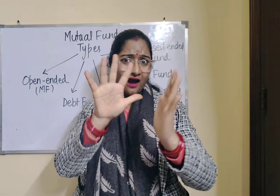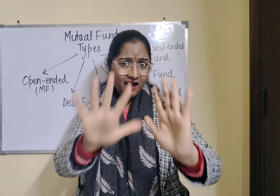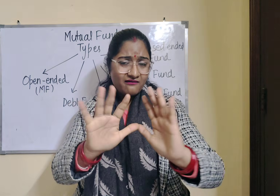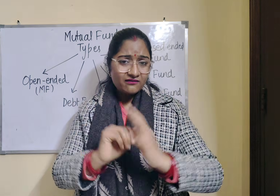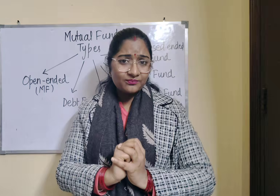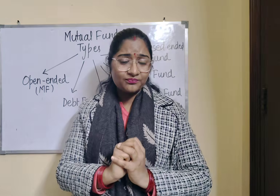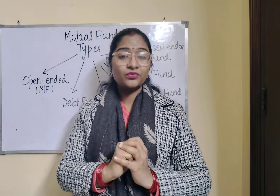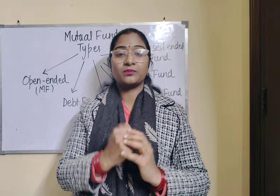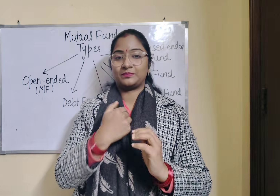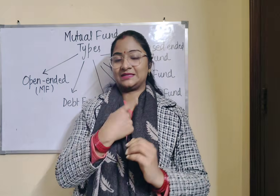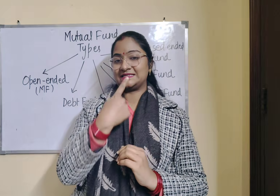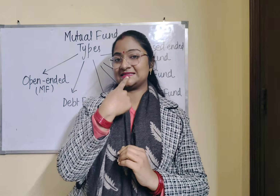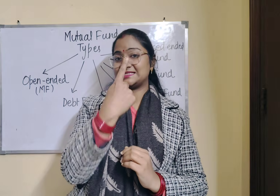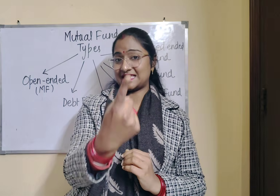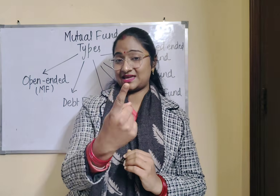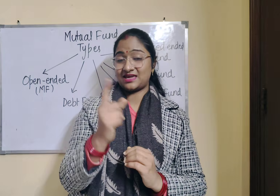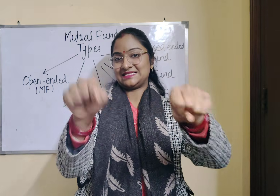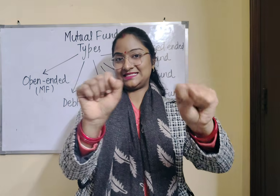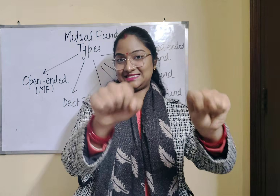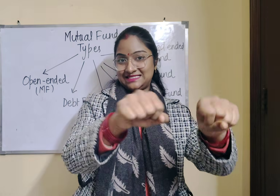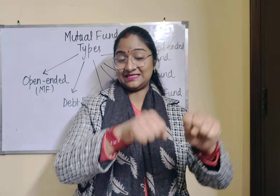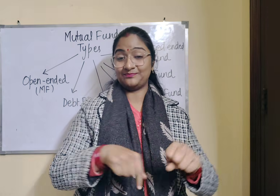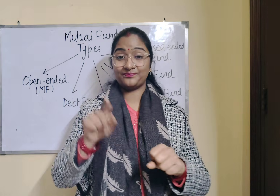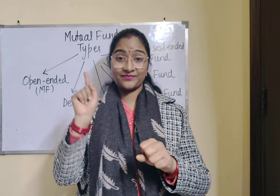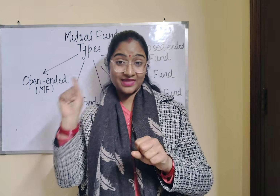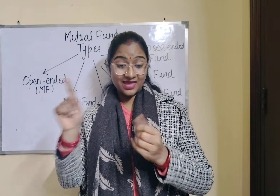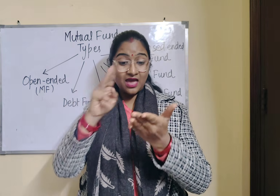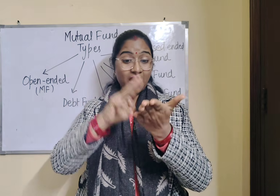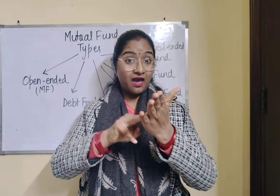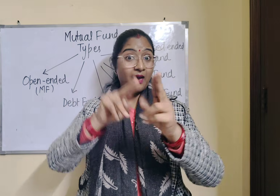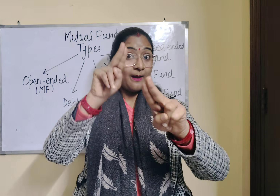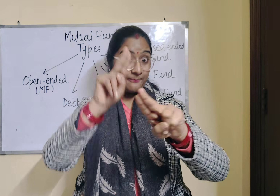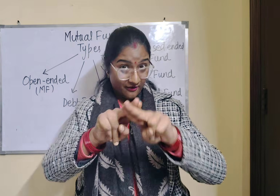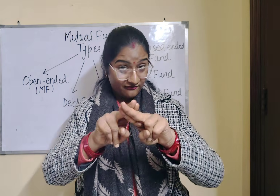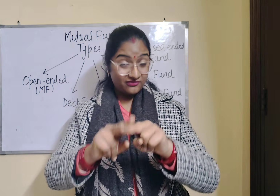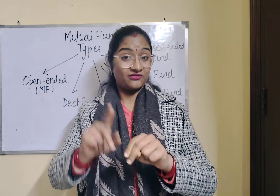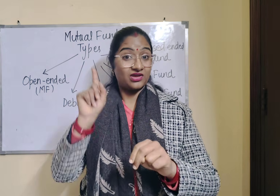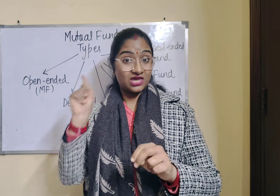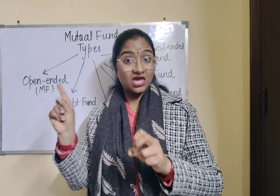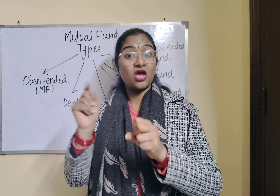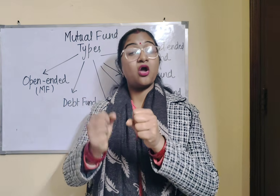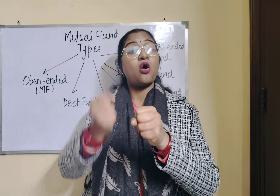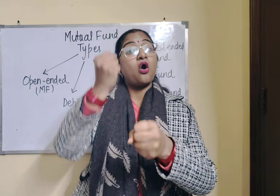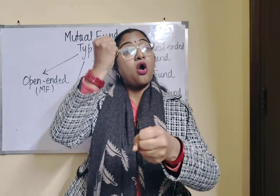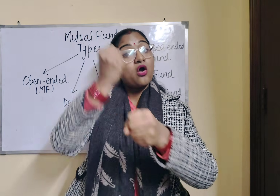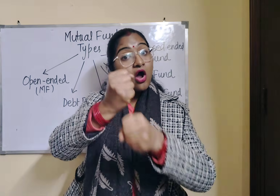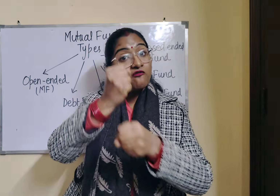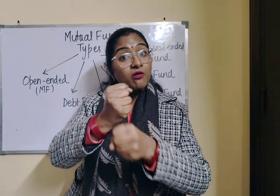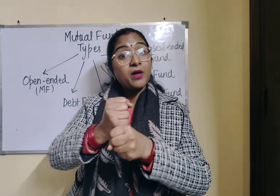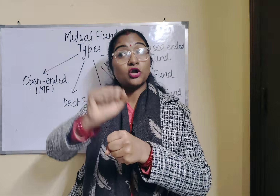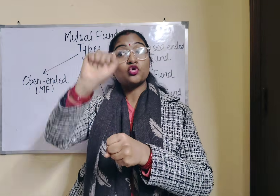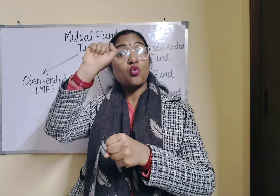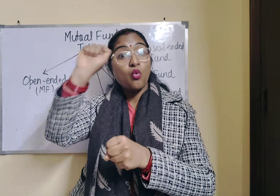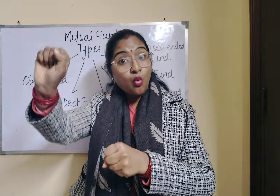जो म्यूचुअल फंड है ये गवर्नमेंट सिक्योरिटी या गवर्नमेंट गारंटीड है कि नहीं है। तो मैं बता दूं, जो म्यूचुअल फंड है